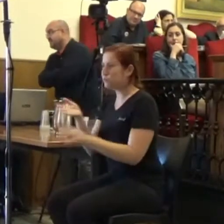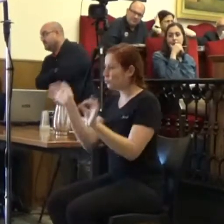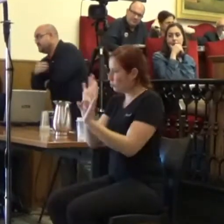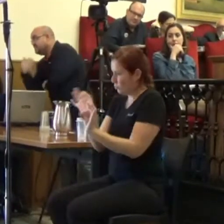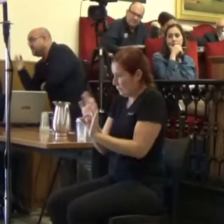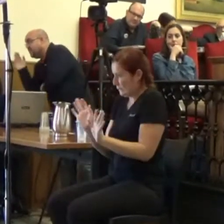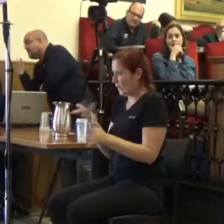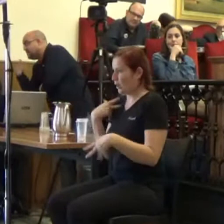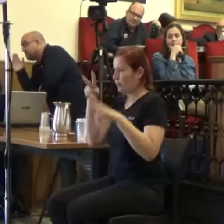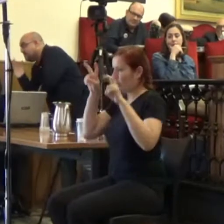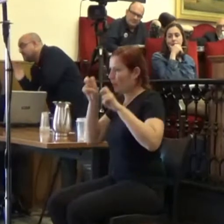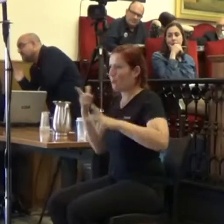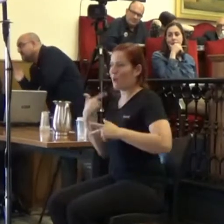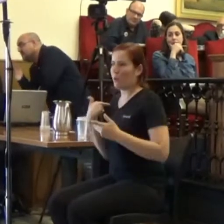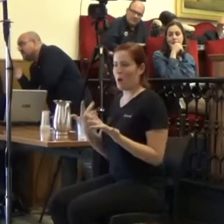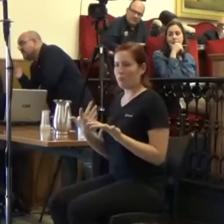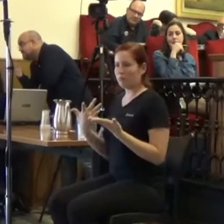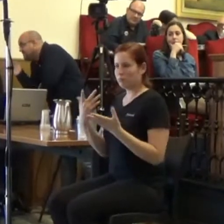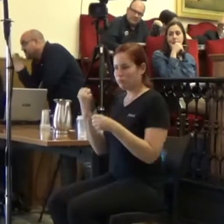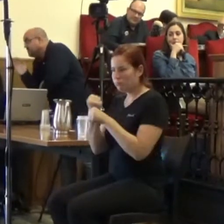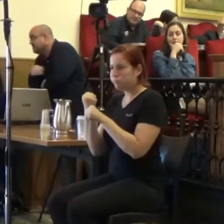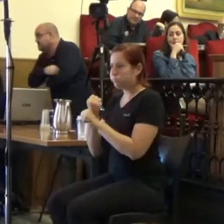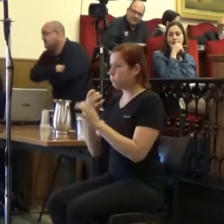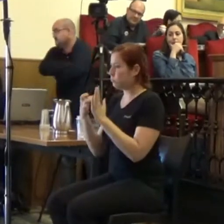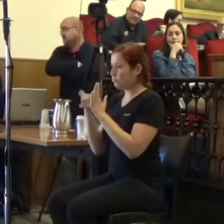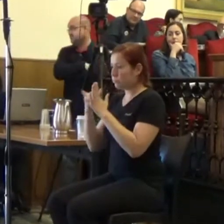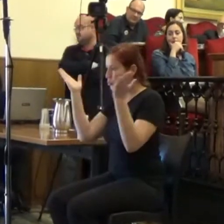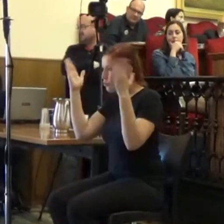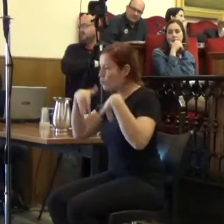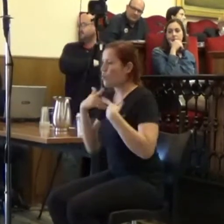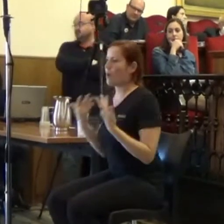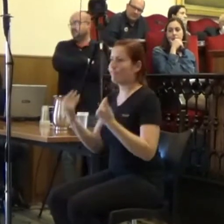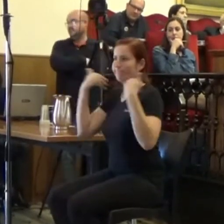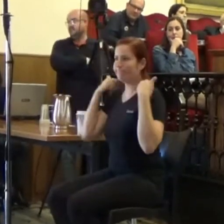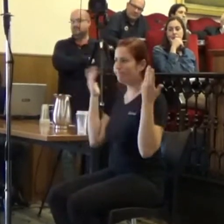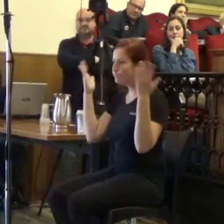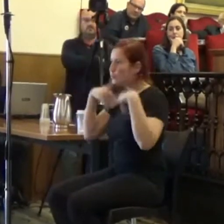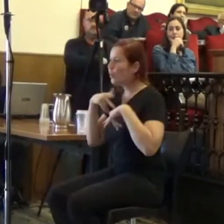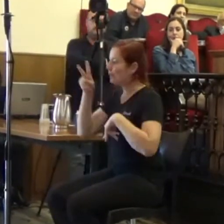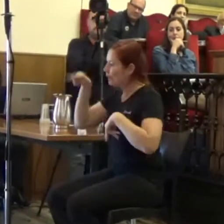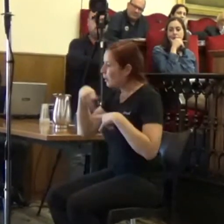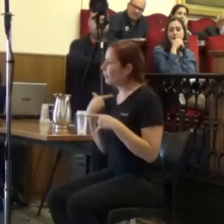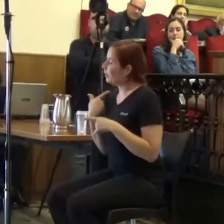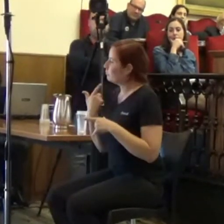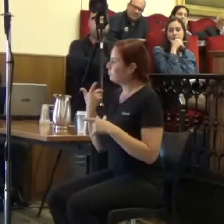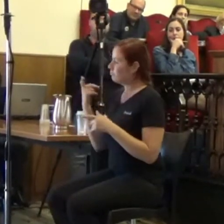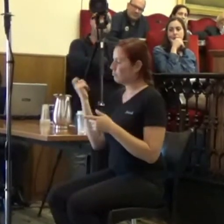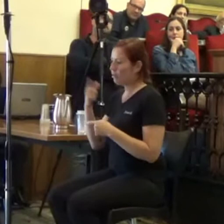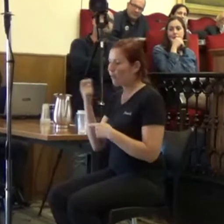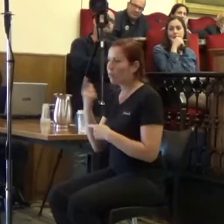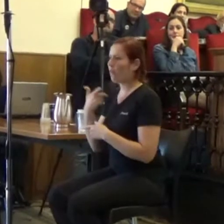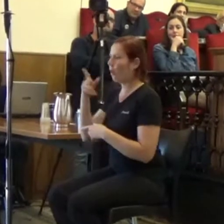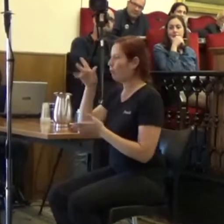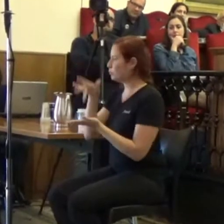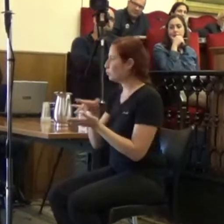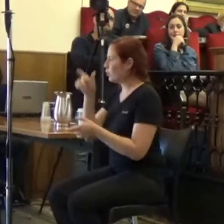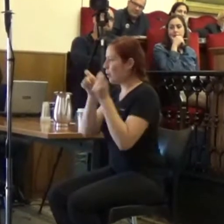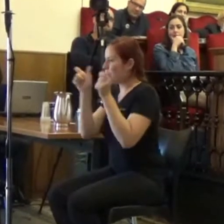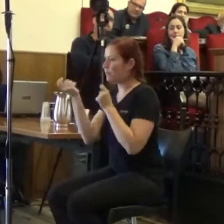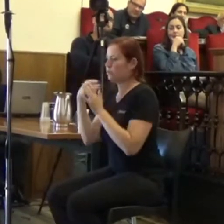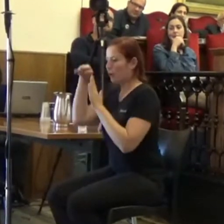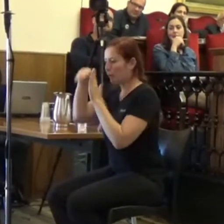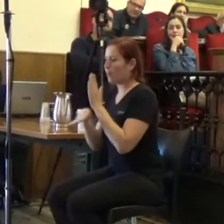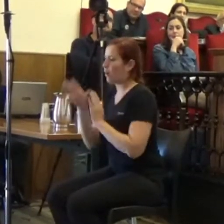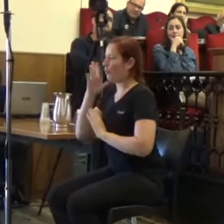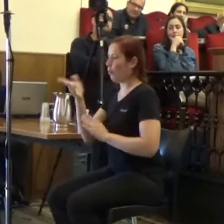actuando de manera irresponsable e inconsciente en perjuicio nuestro y llegando a darse casos de bajas por depresión, acoso laboral y, en el peor de los